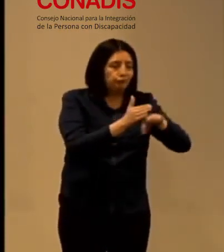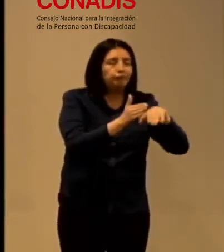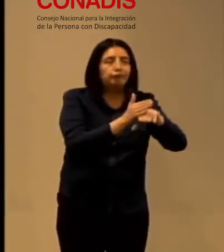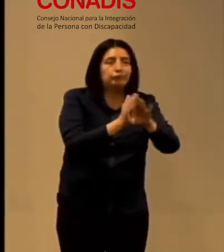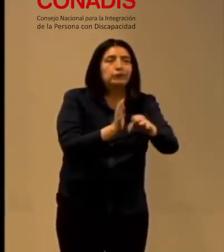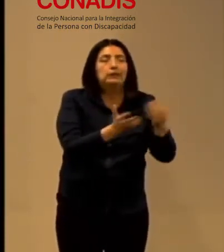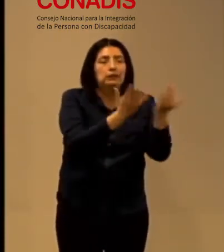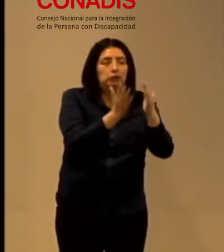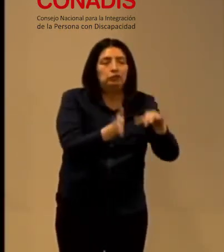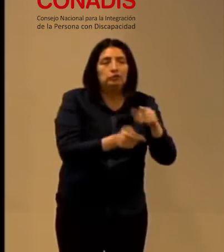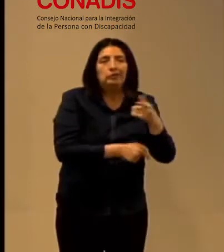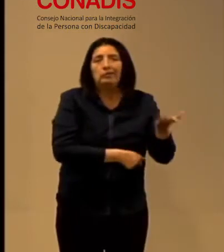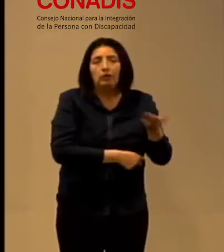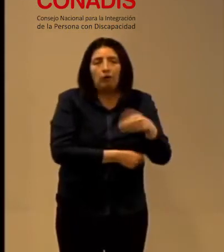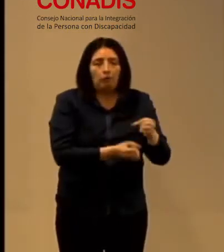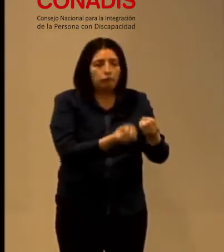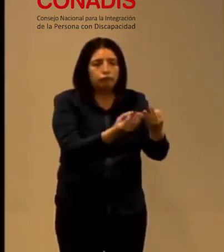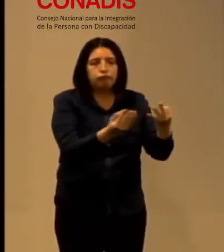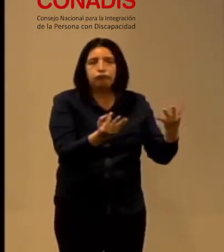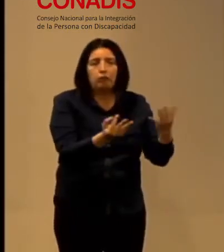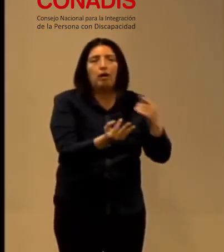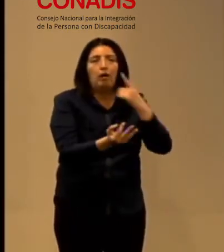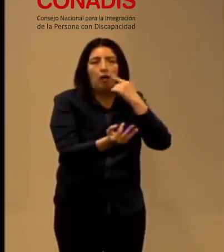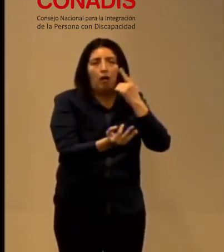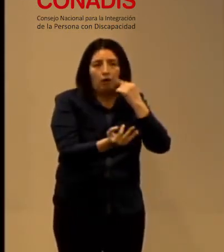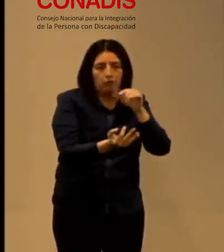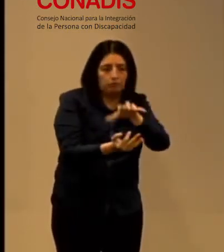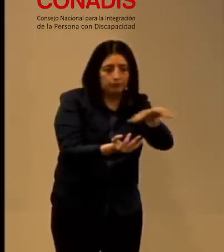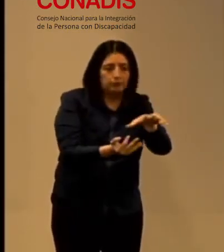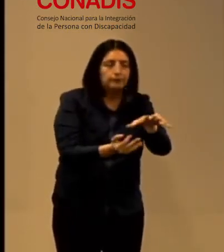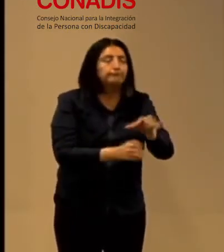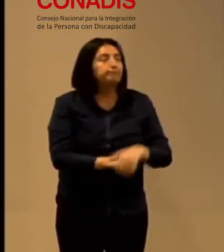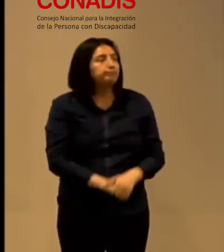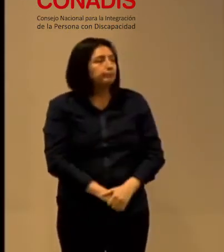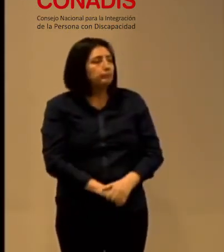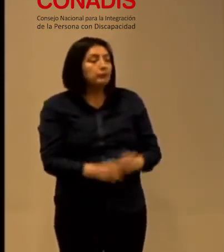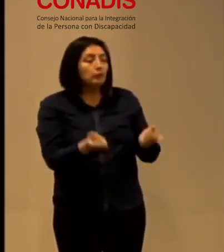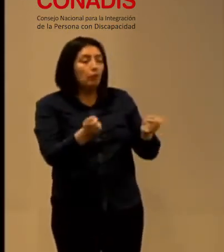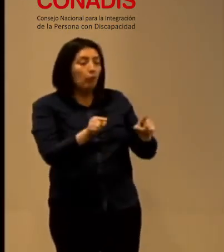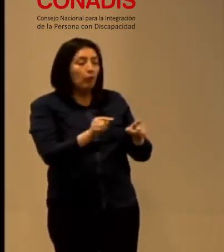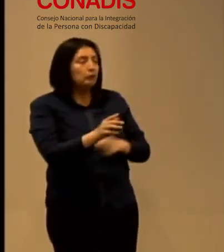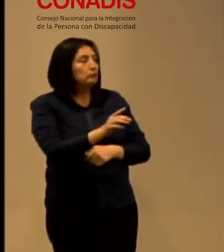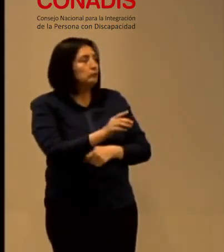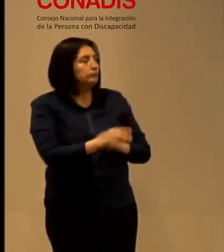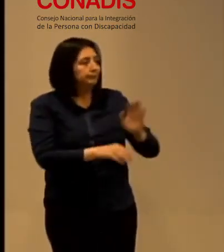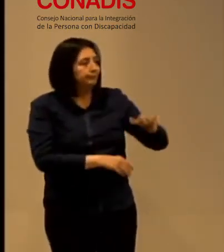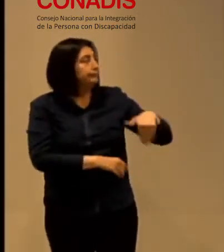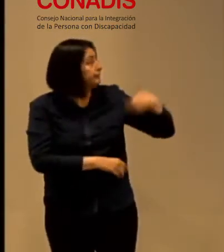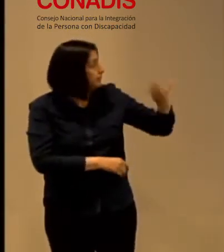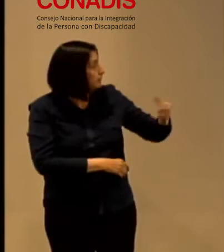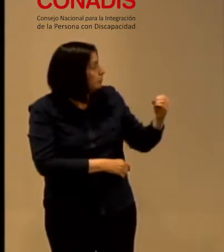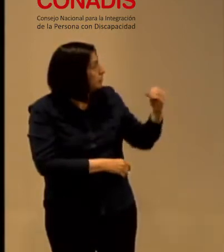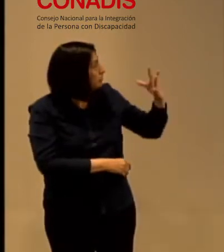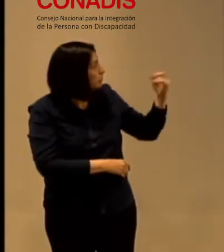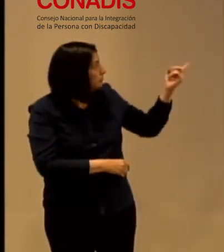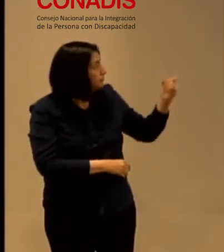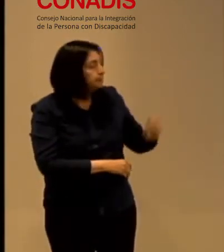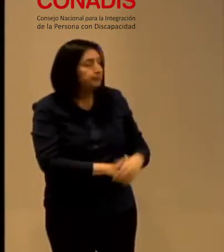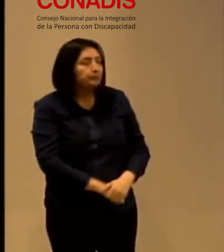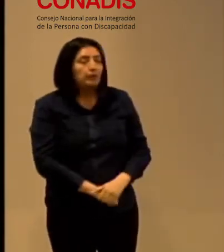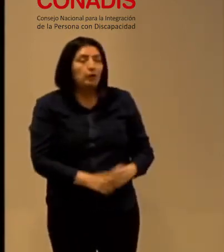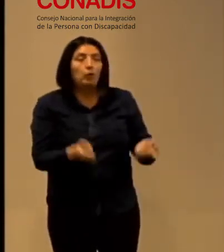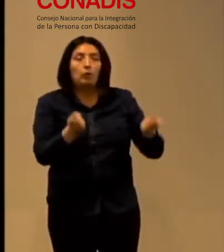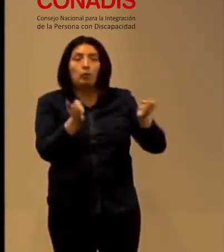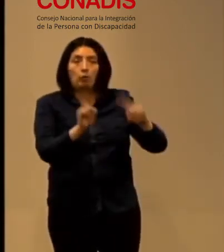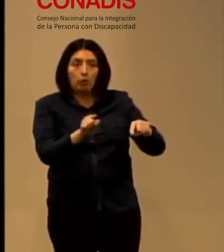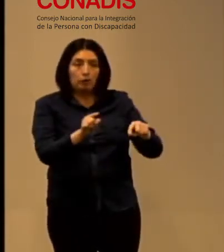mayoría de ellos son varones. Además, al ser consultadas, por favor, la siguiente. Al